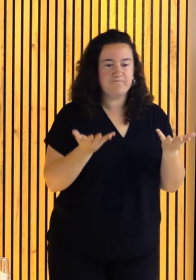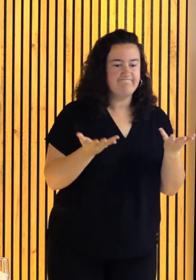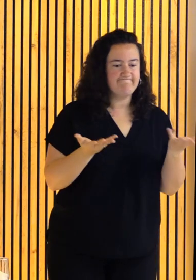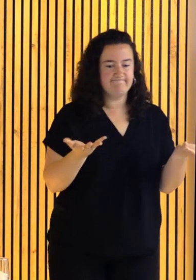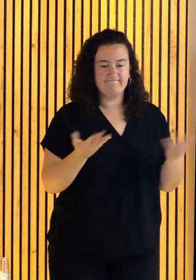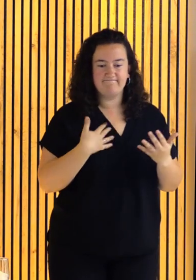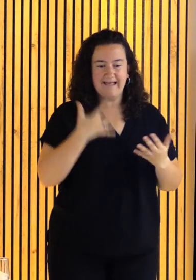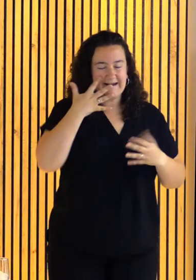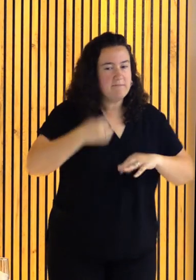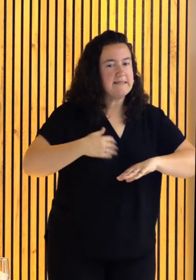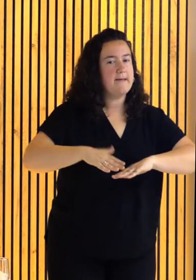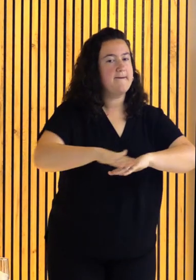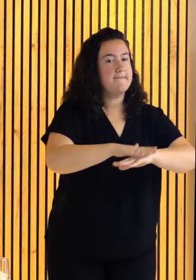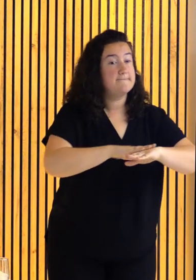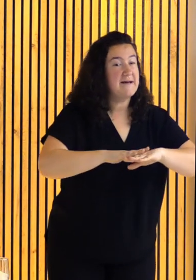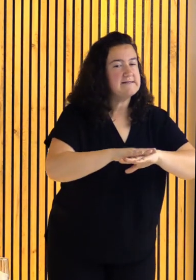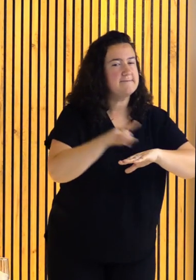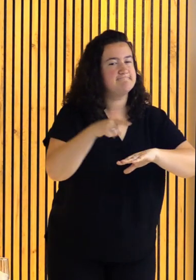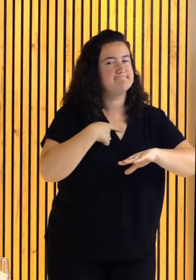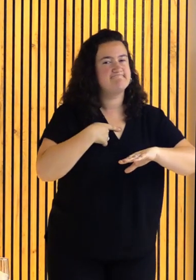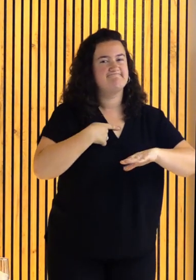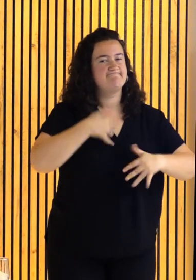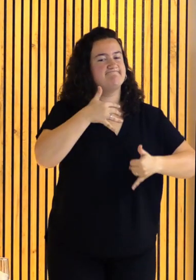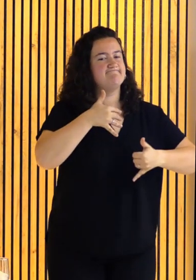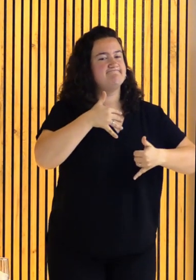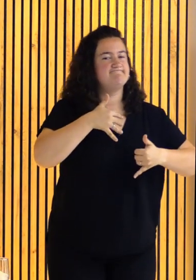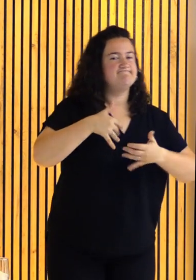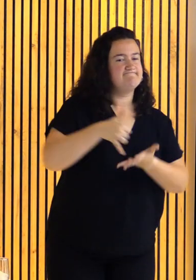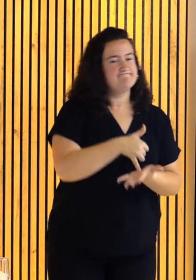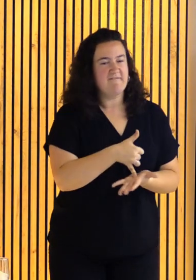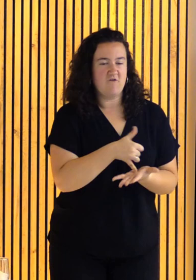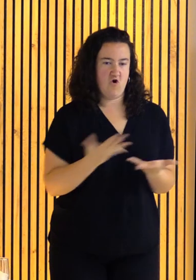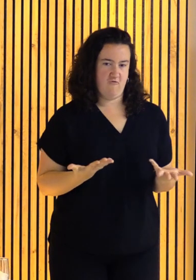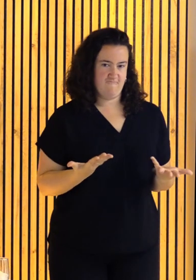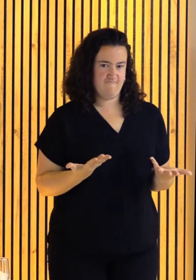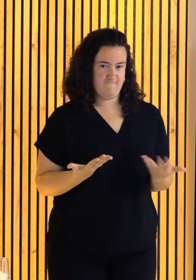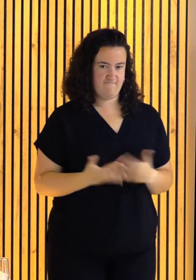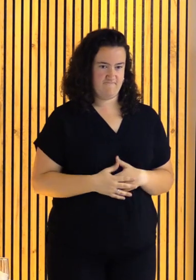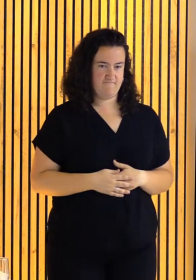oinarrian kale egiten duela pixkat arrazoik eta horrek, ez? Eta horren atzian